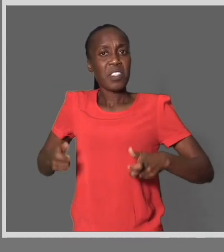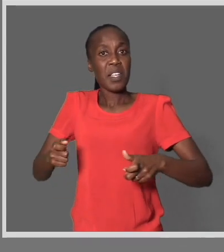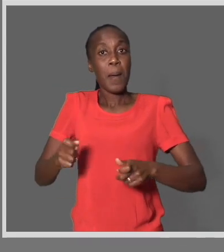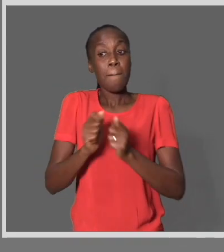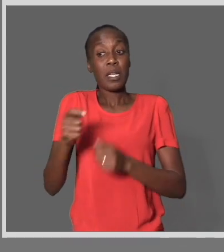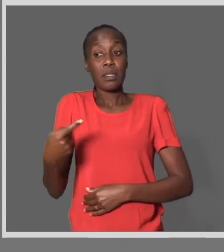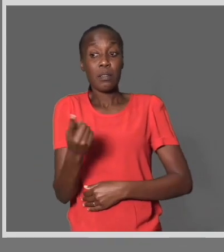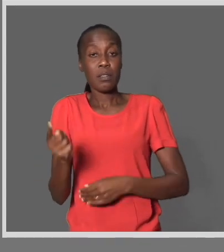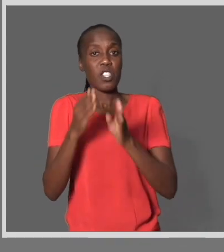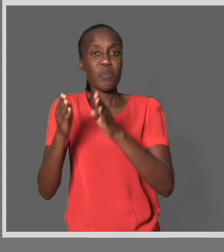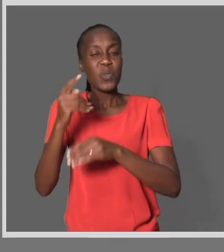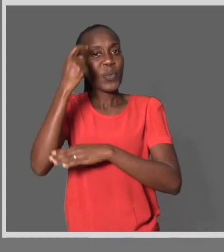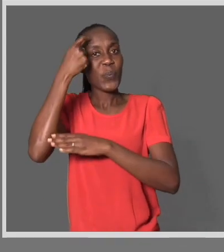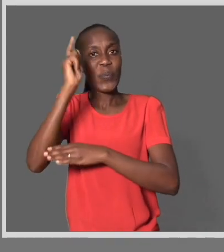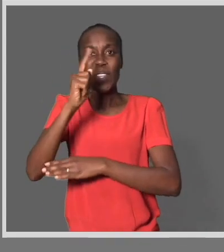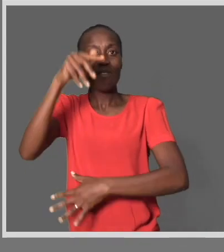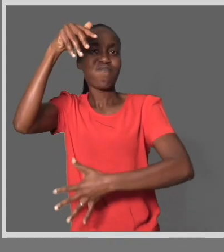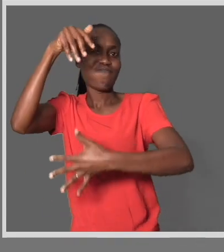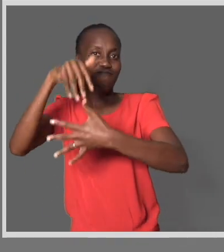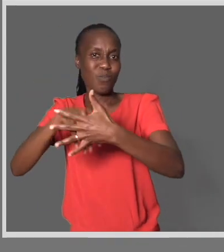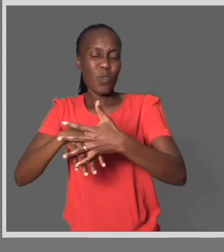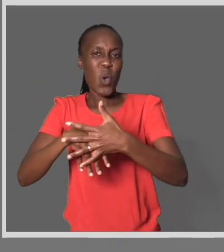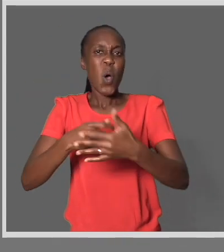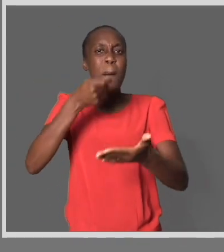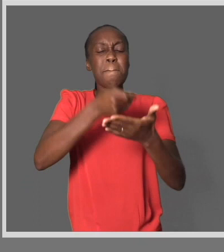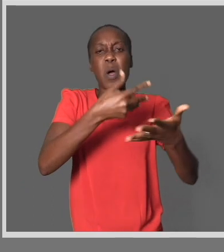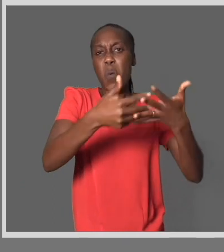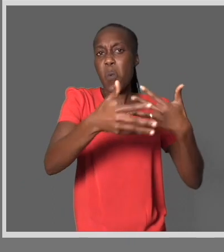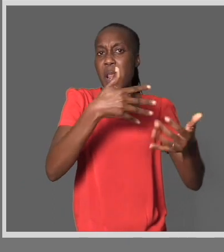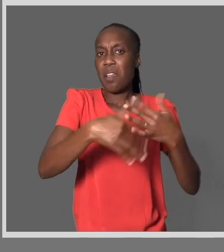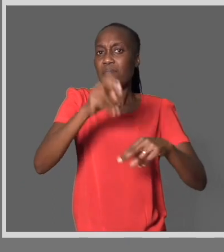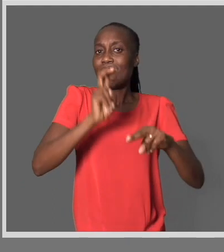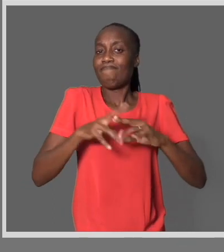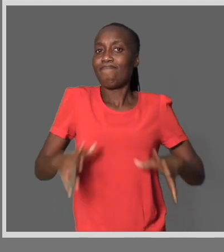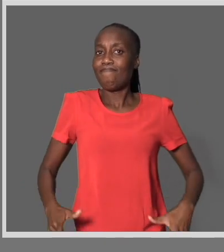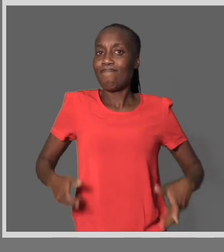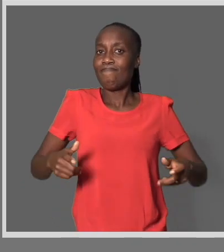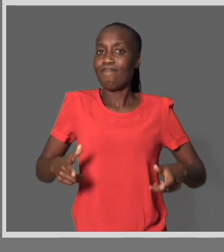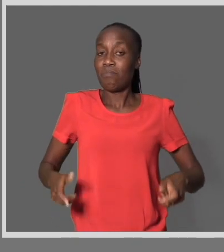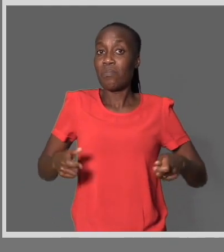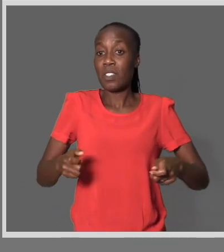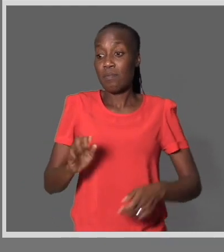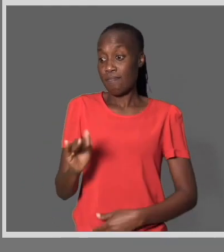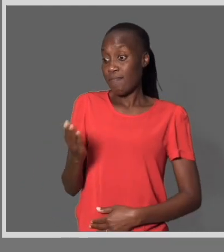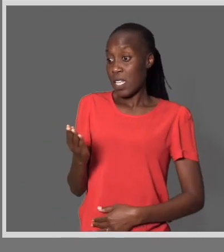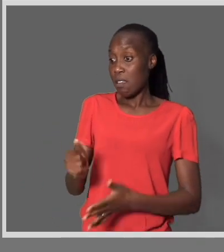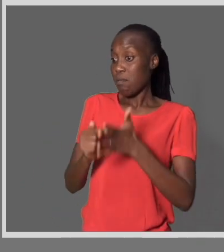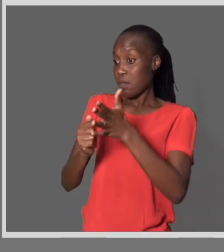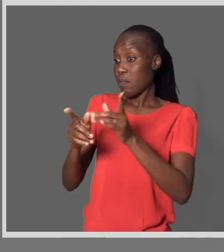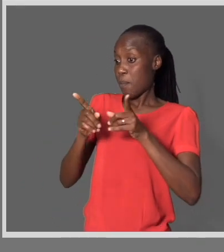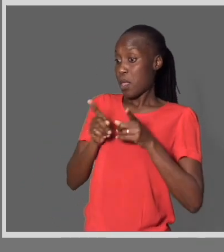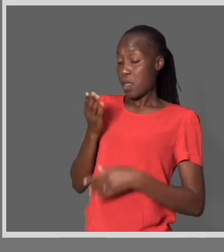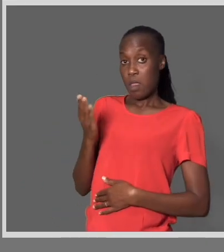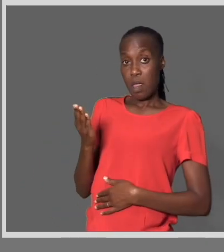que não têm conhecimento adquirem qualquer cadeira de roda. E se é adequado ou não, por exemplo, da menina